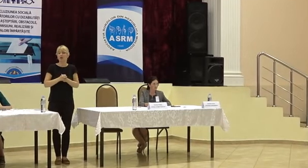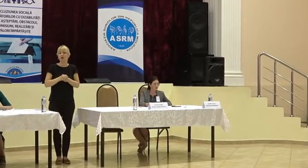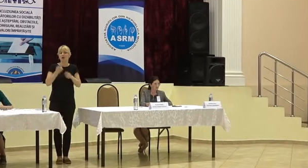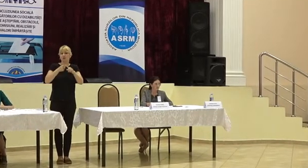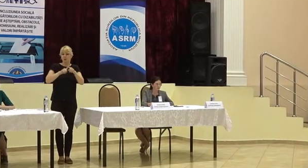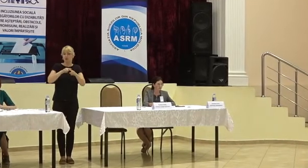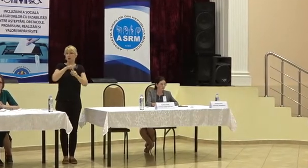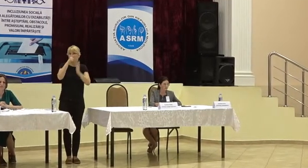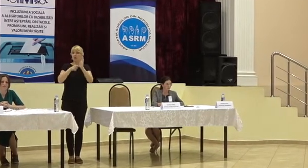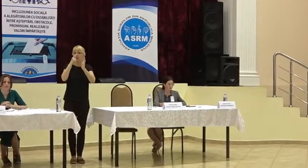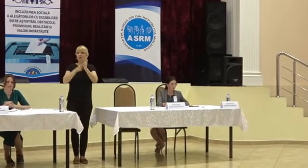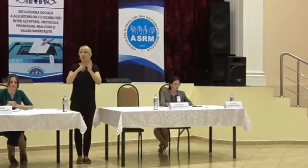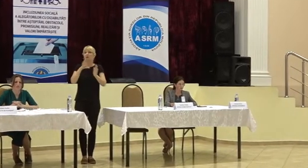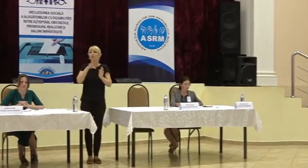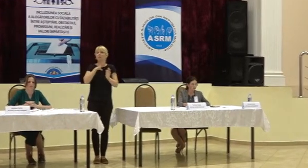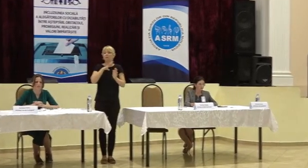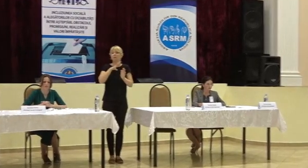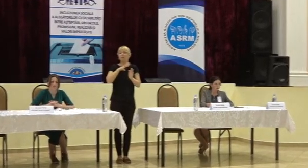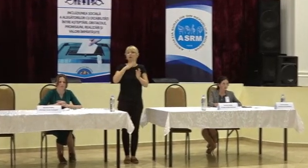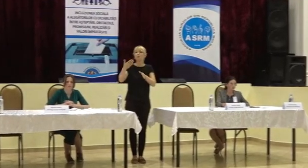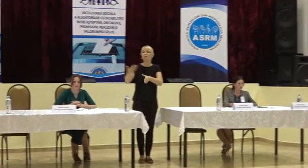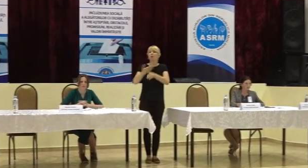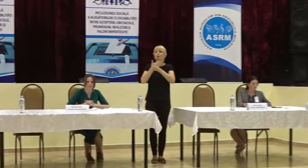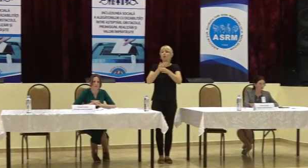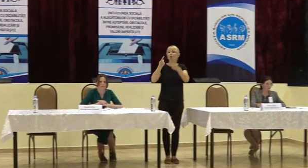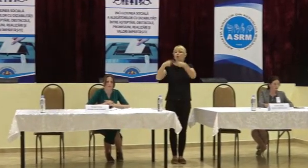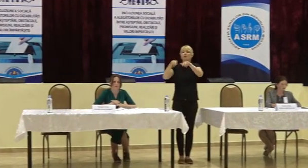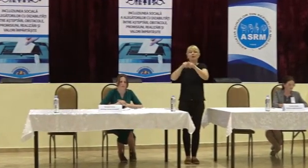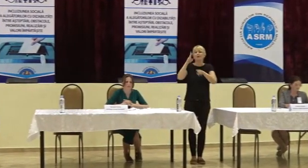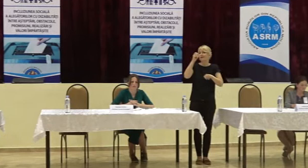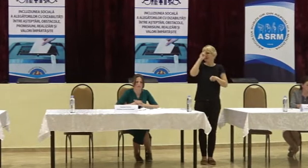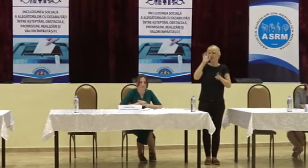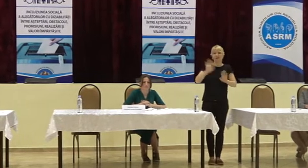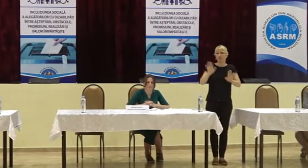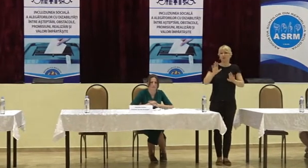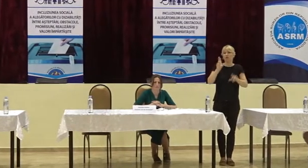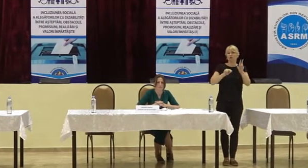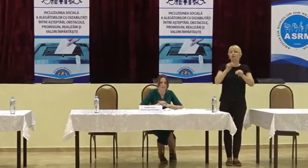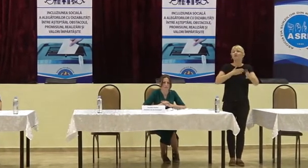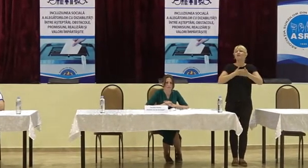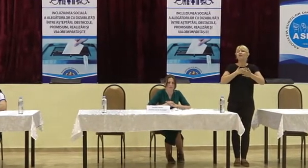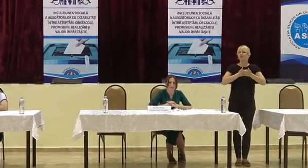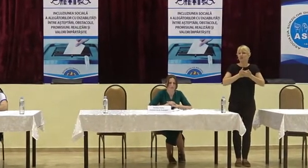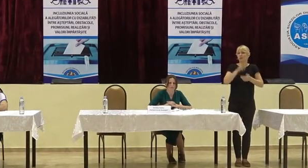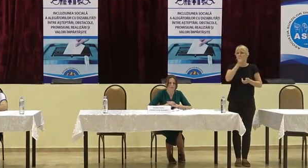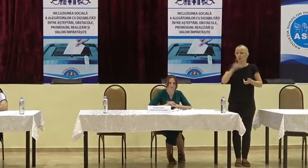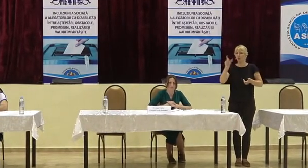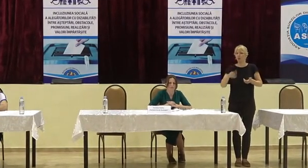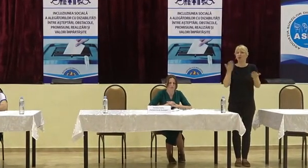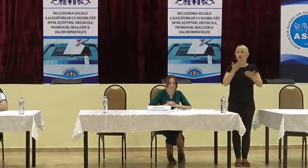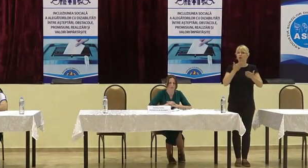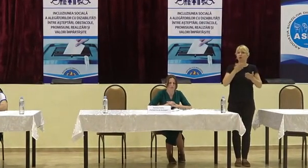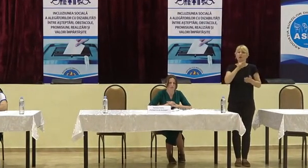au fost elaborate cu suportul organizațiilor neguvernamentale și activistelor și activiștilor